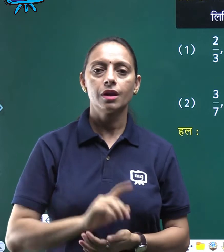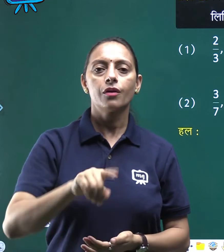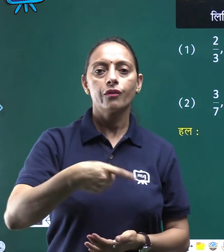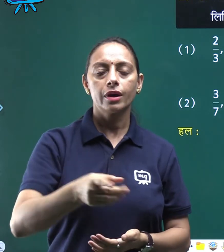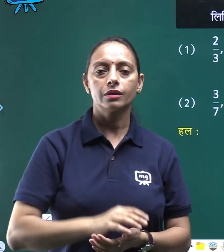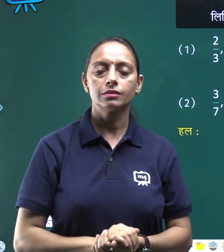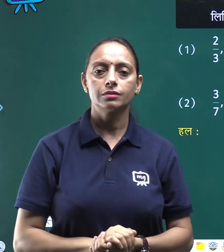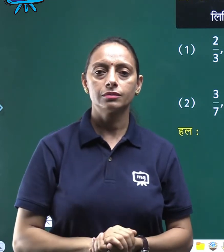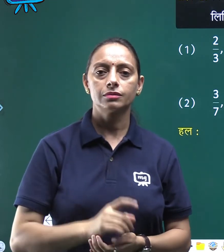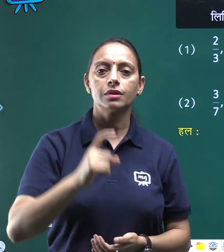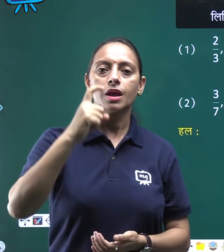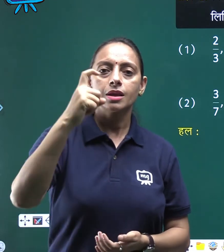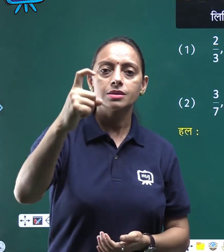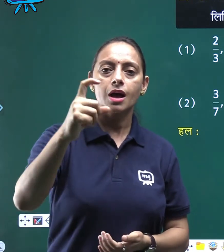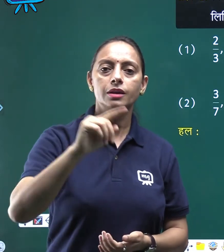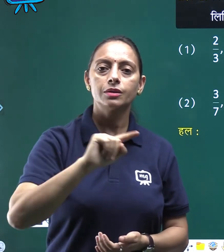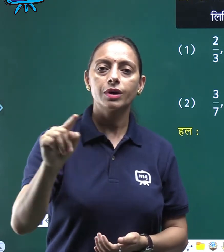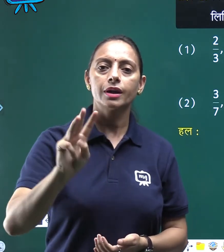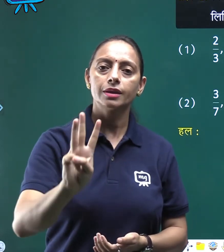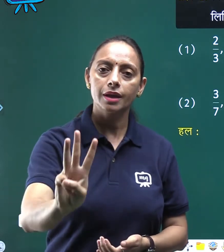फिर सात बटा तीन।